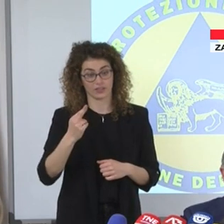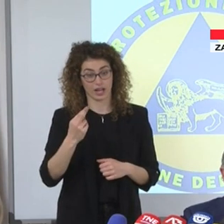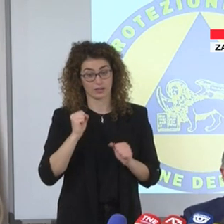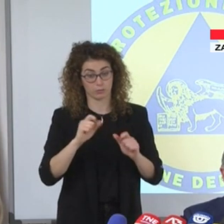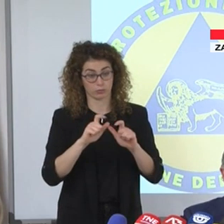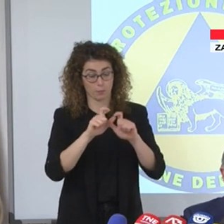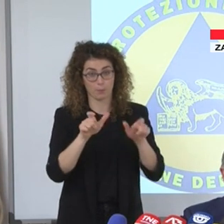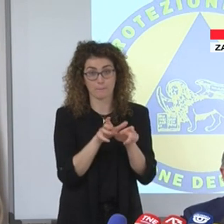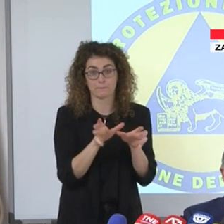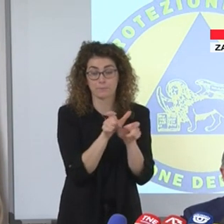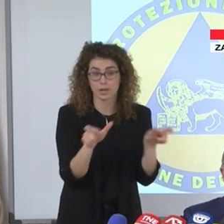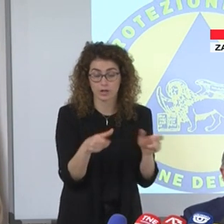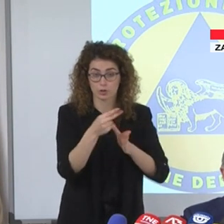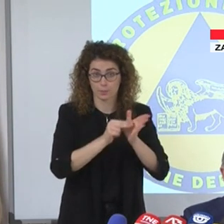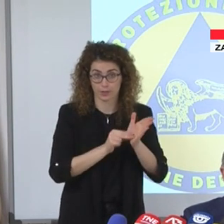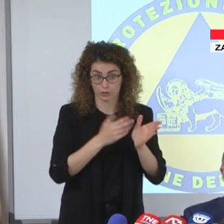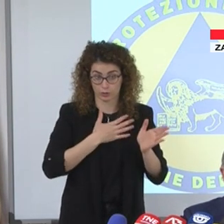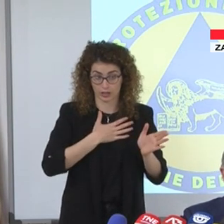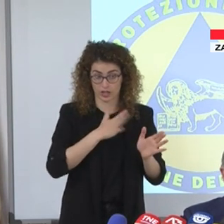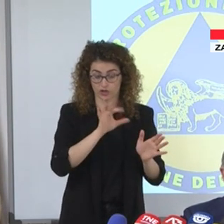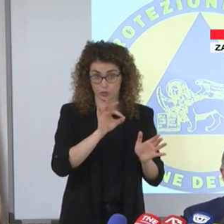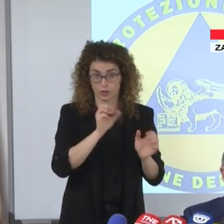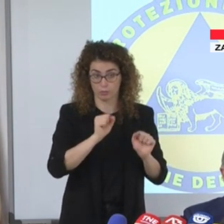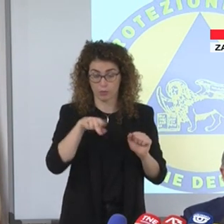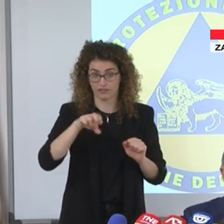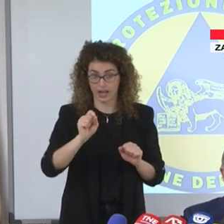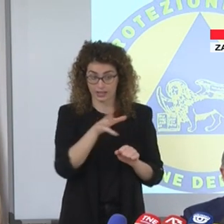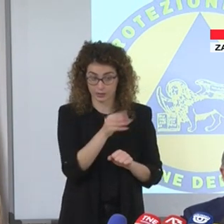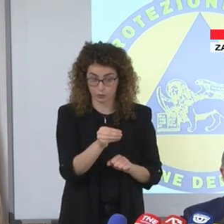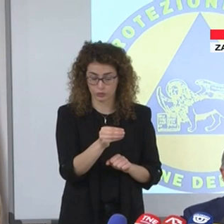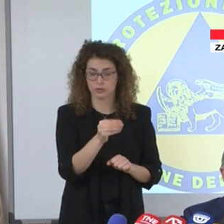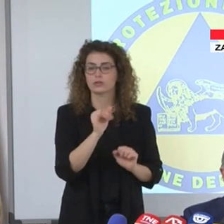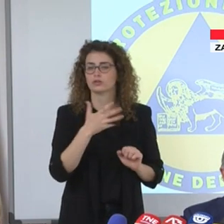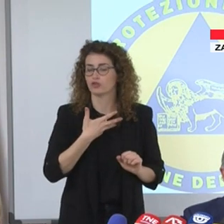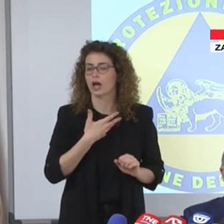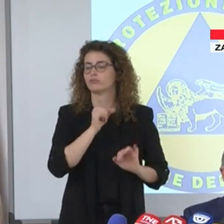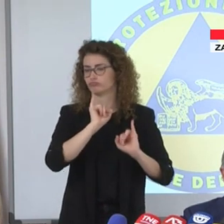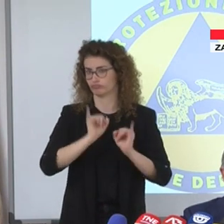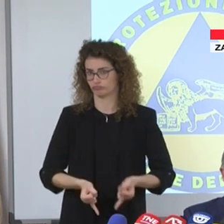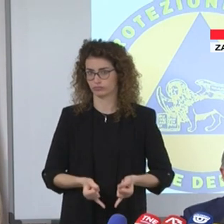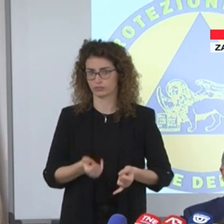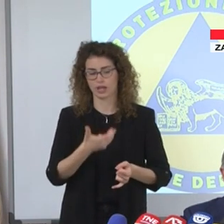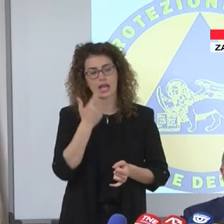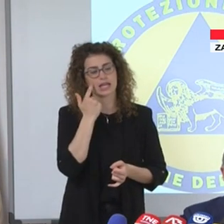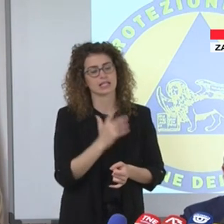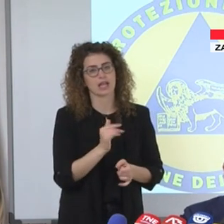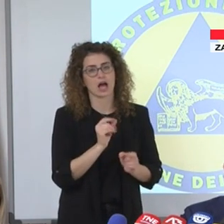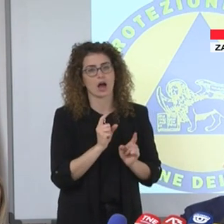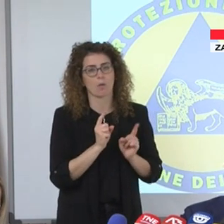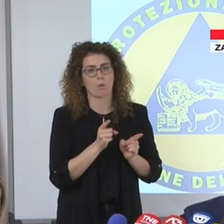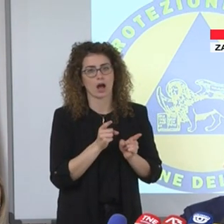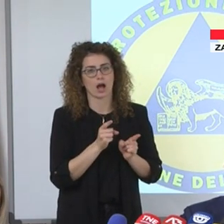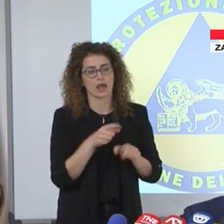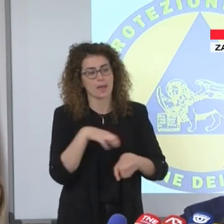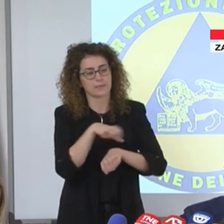i 50 anni che si sono prenotati? Sì. Ecco, ed eventualmente sa che impostazione sta prendendo